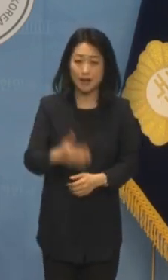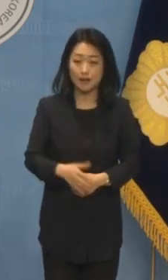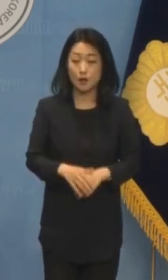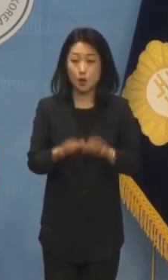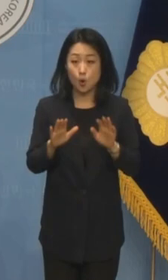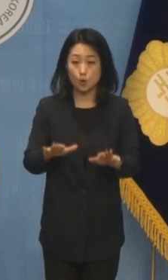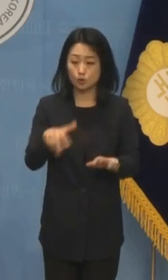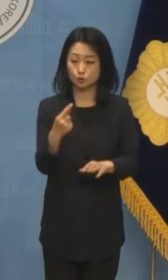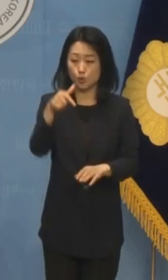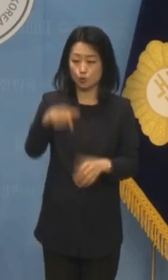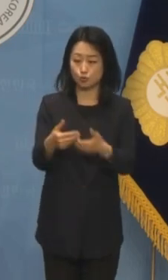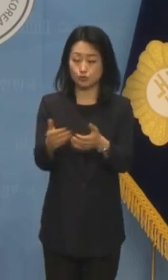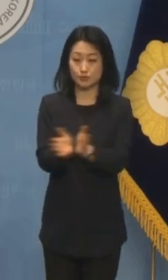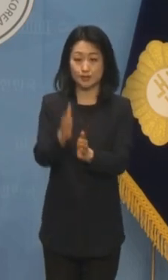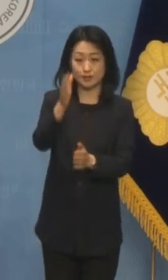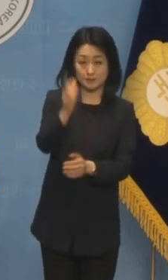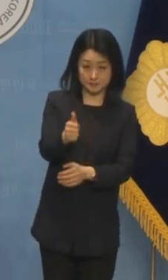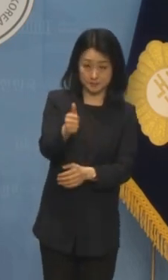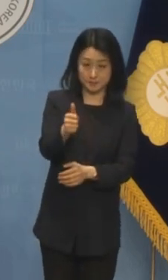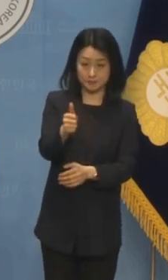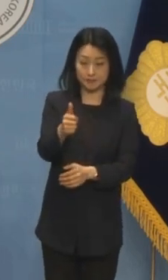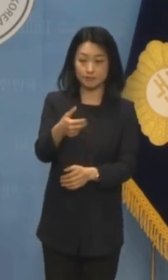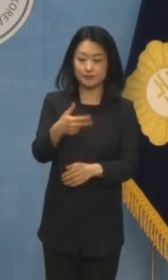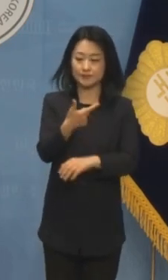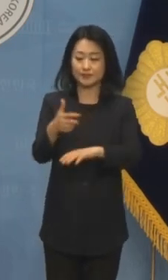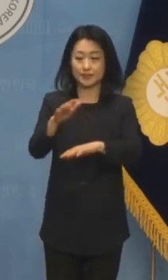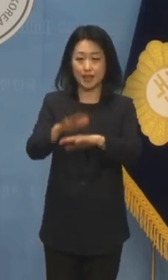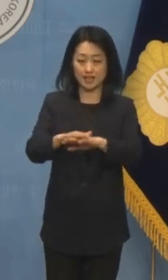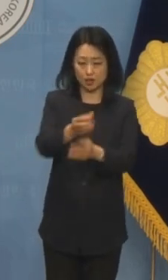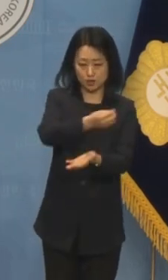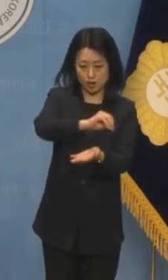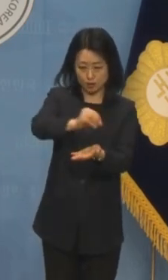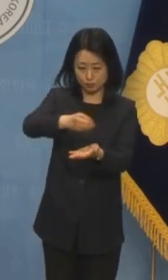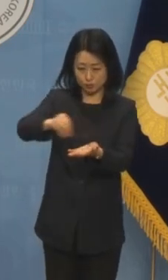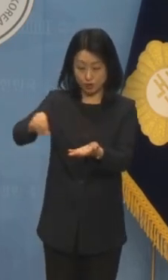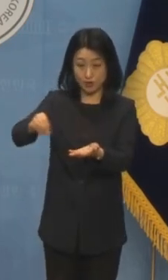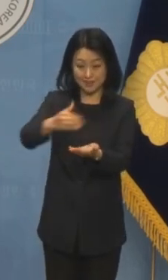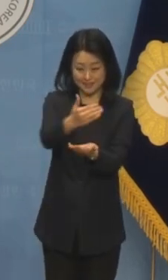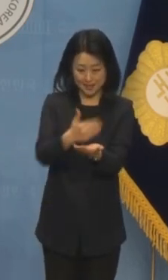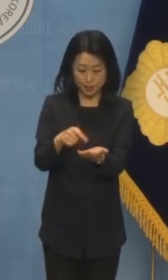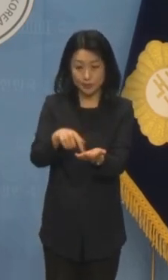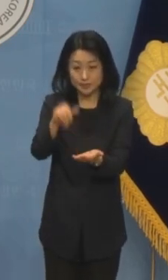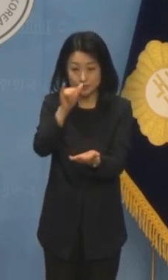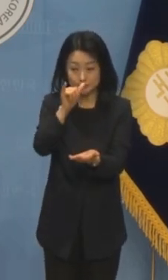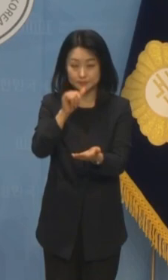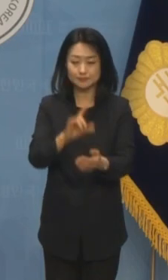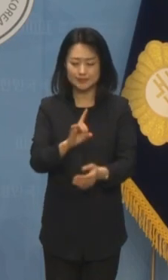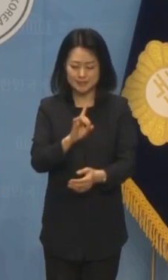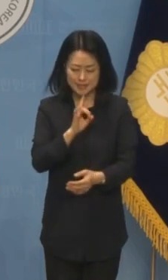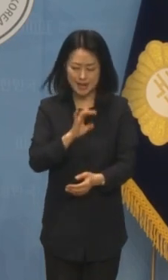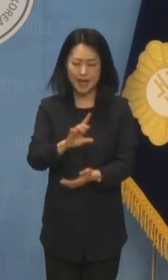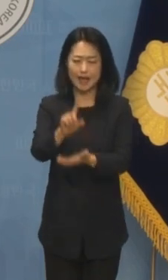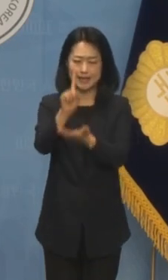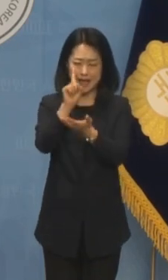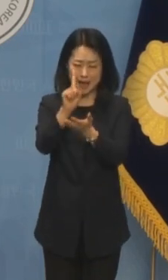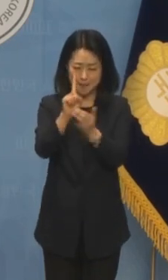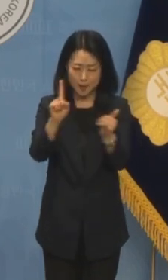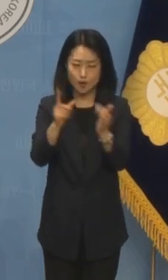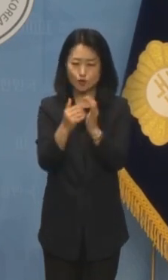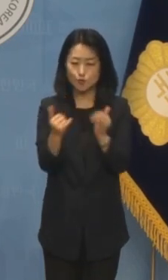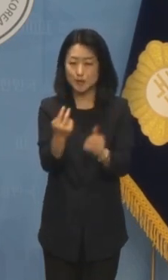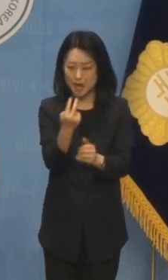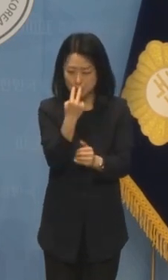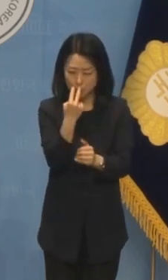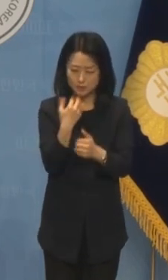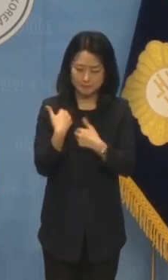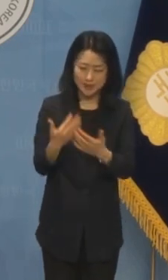오늘 조국 대표 대전 현충원 방명록 글귀로 마무리하겠습니다. 단 한 명의 국민의 목숨도